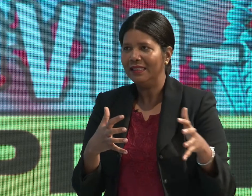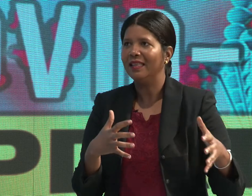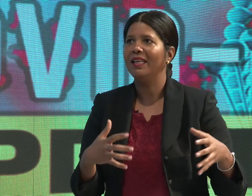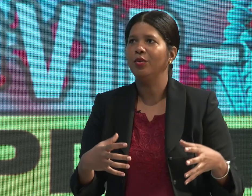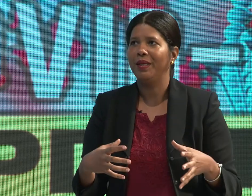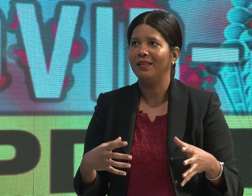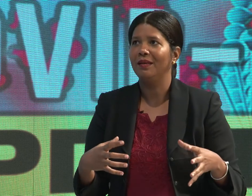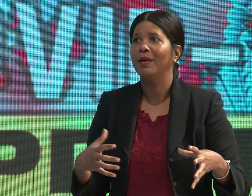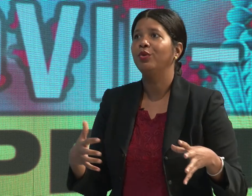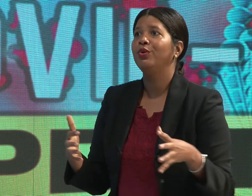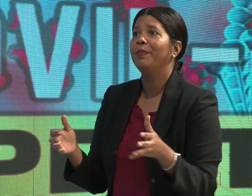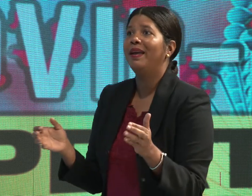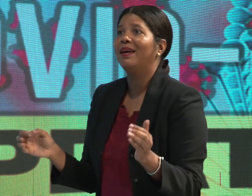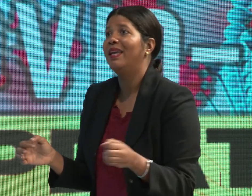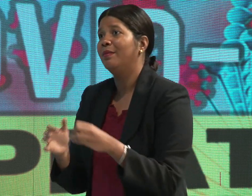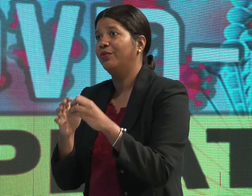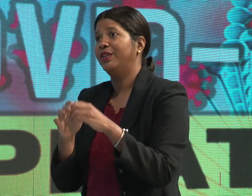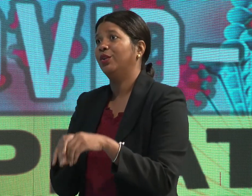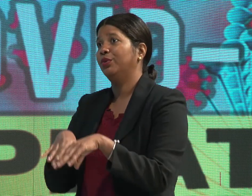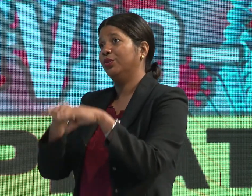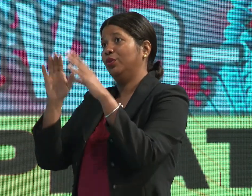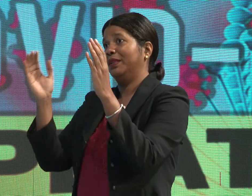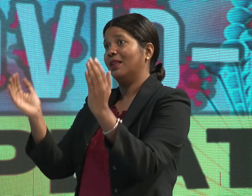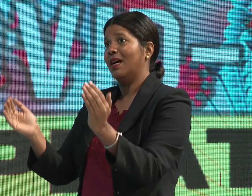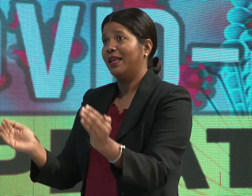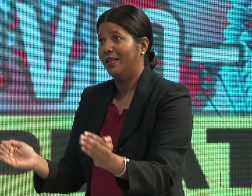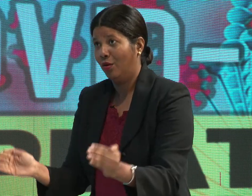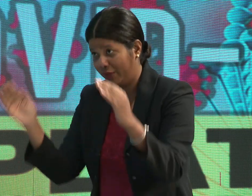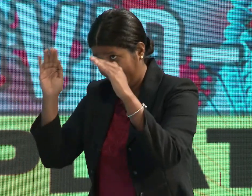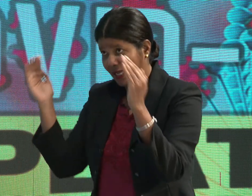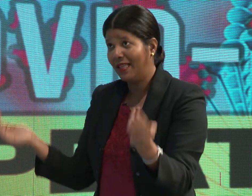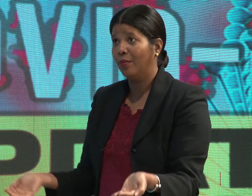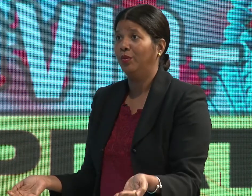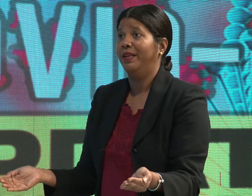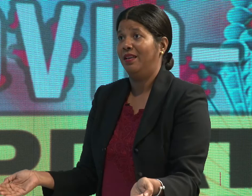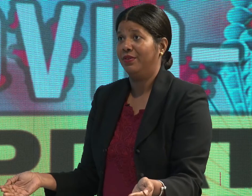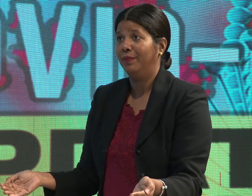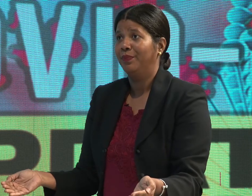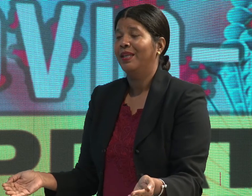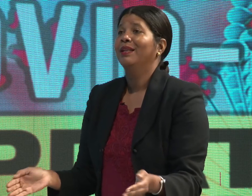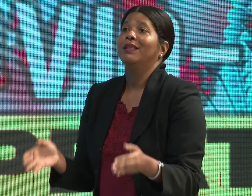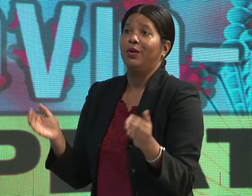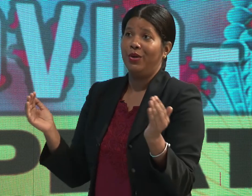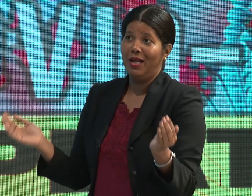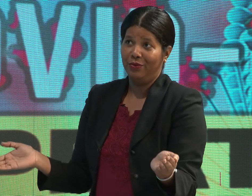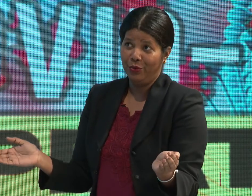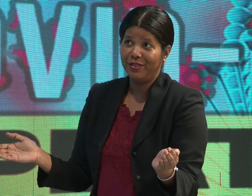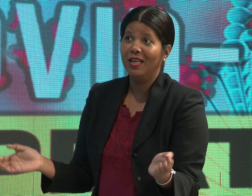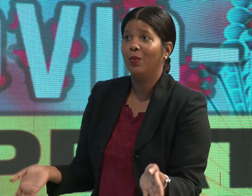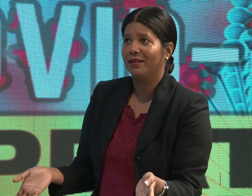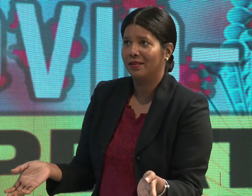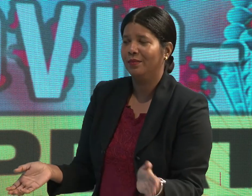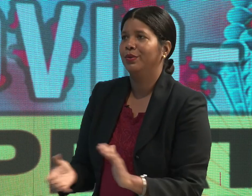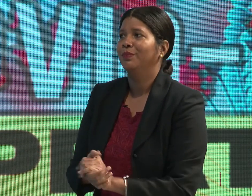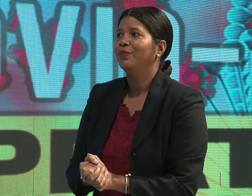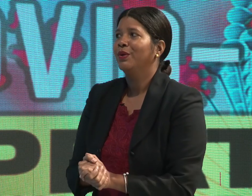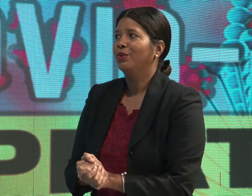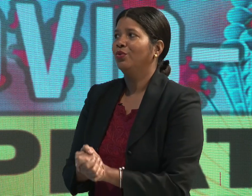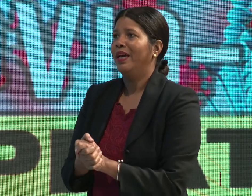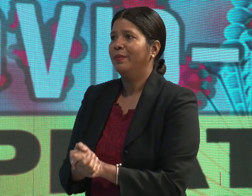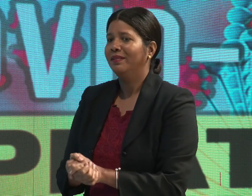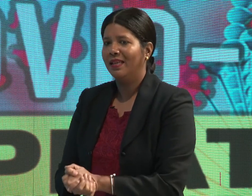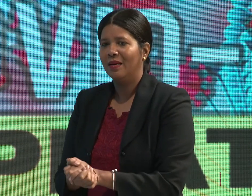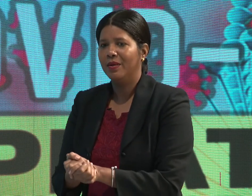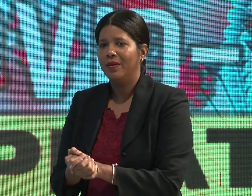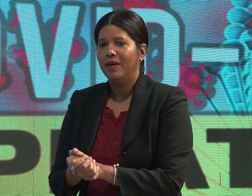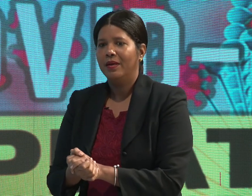je het niet 1, 2, 3. Maar nu je bijna eenmaal 24 uur met elkaar onder één dak moet blijven, dan kun je al voorstellen wat er gebeurt. Dus